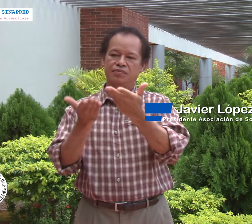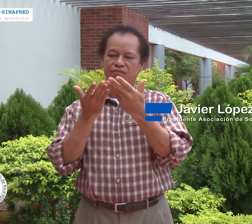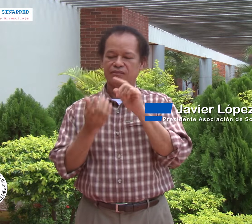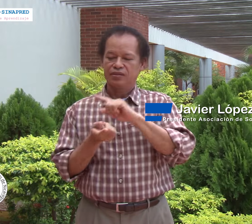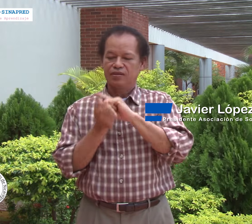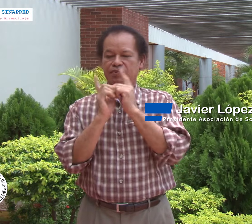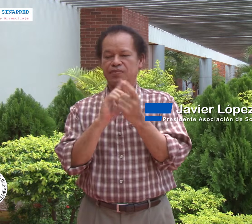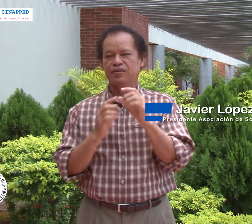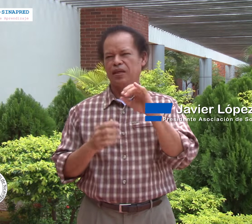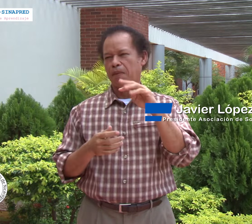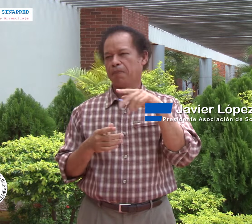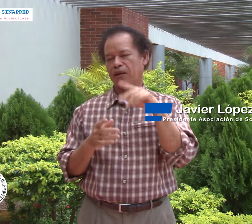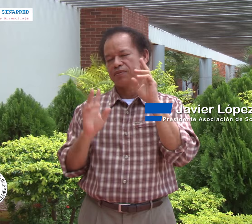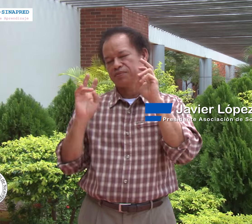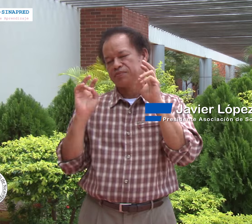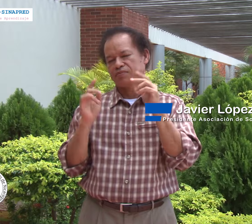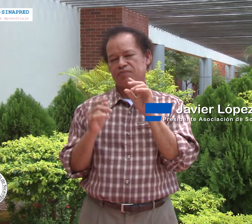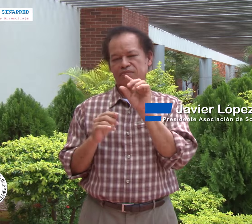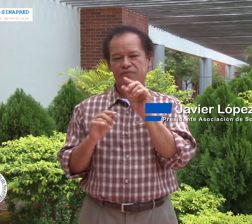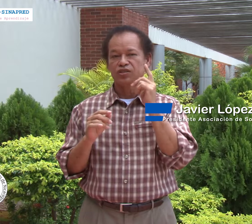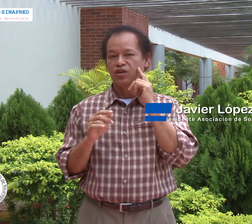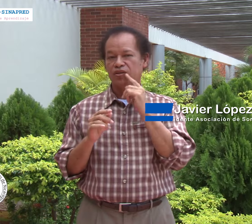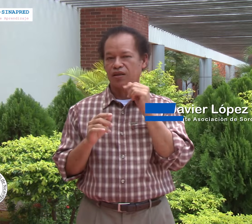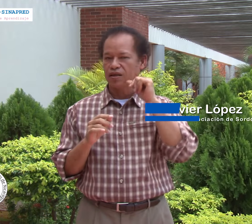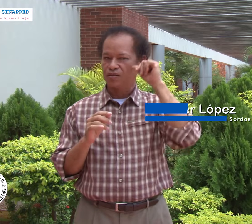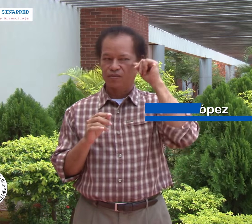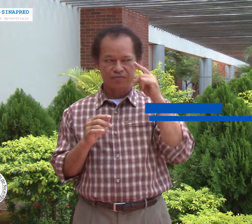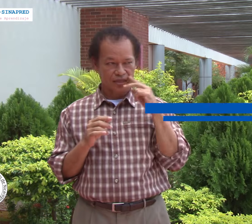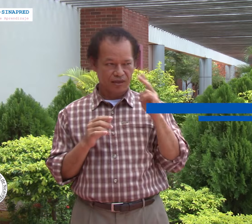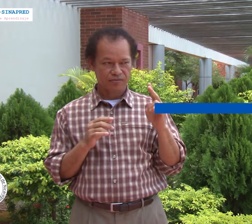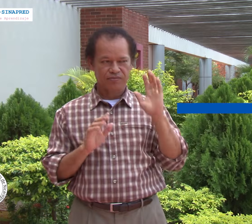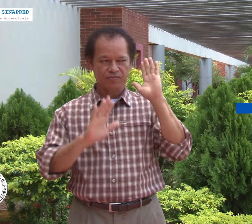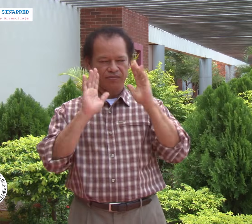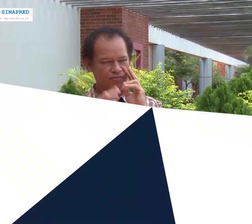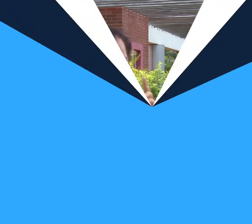están aprendiendo lenguaje de señas y están participando o estamos participando.